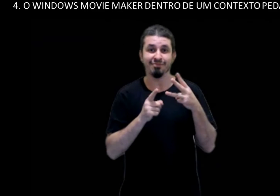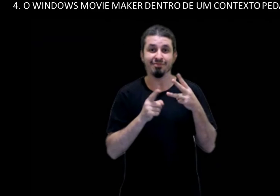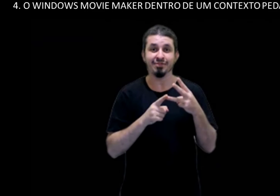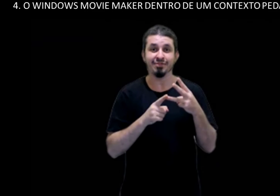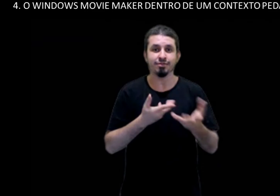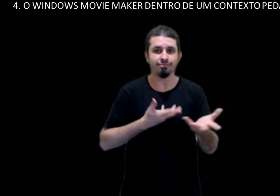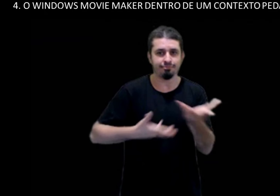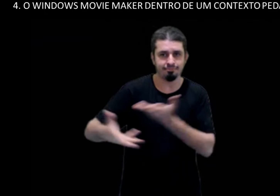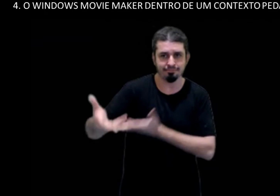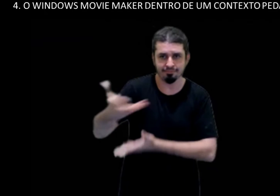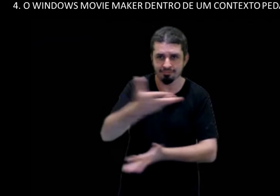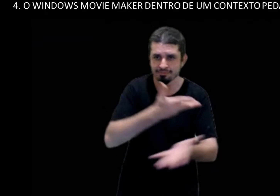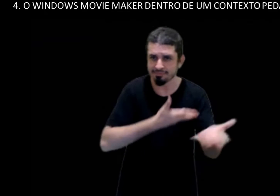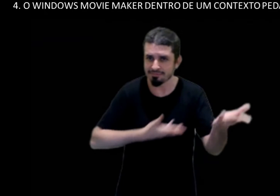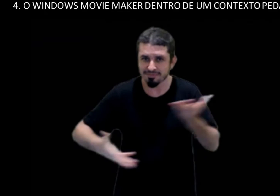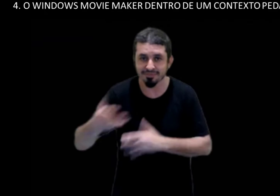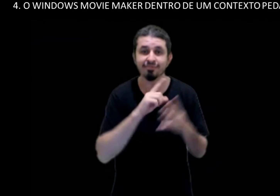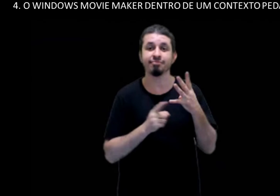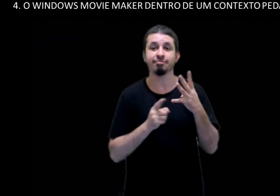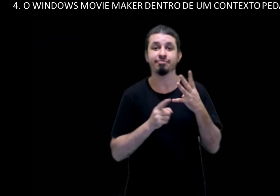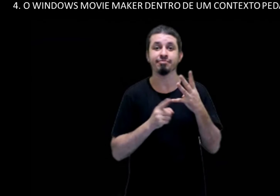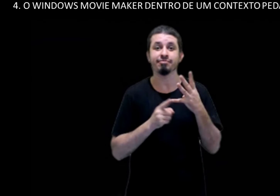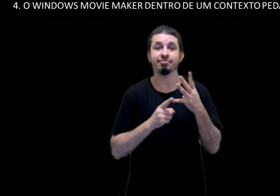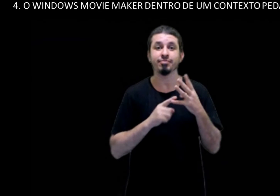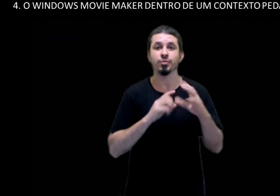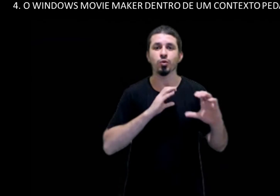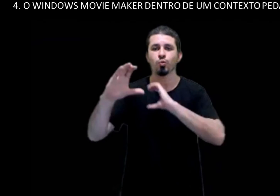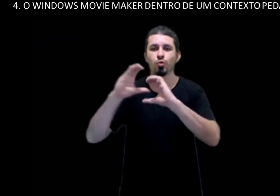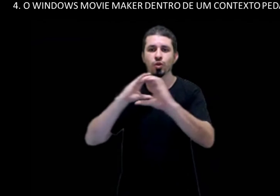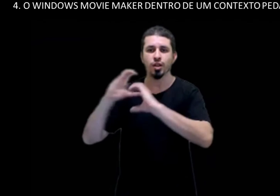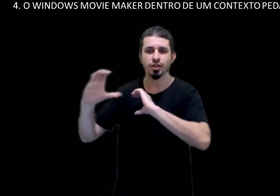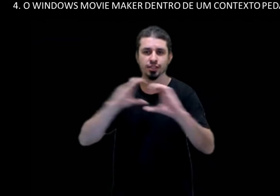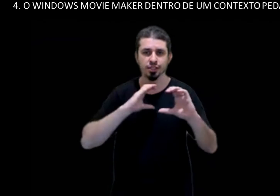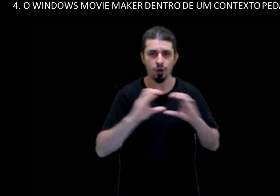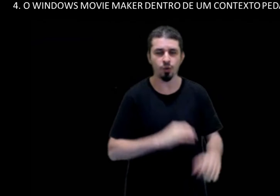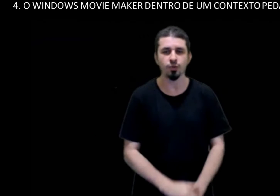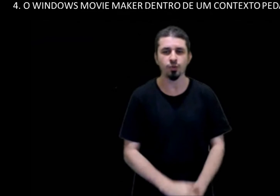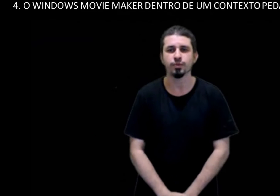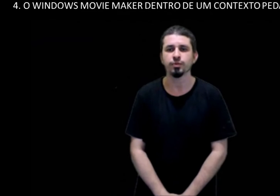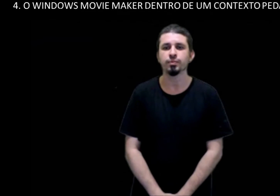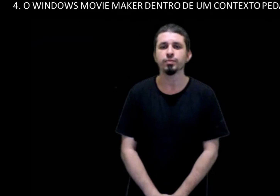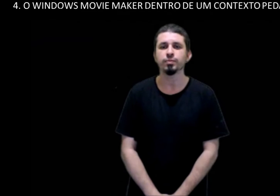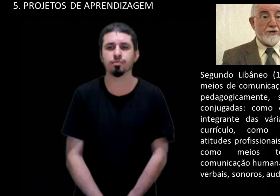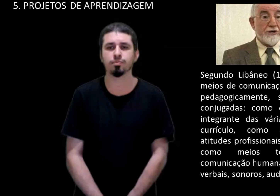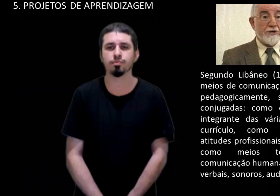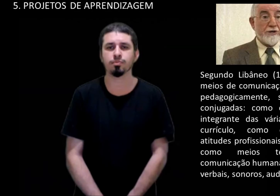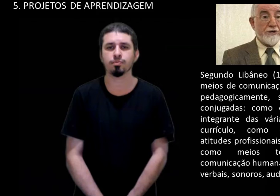Conectividade. 3. Colaboração. 4. Comunicação.